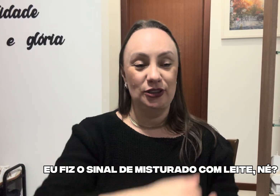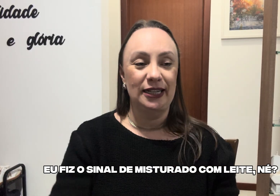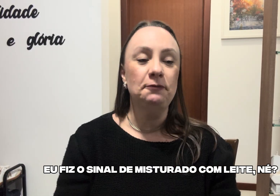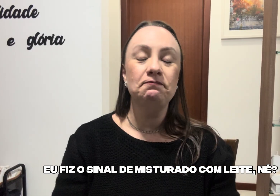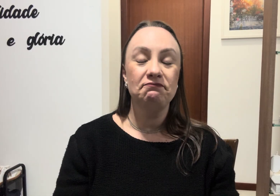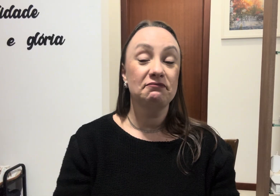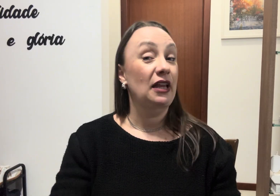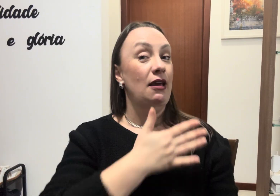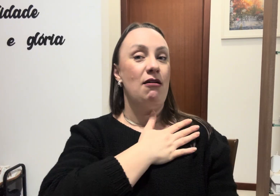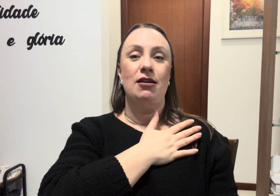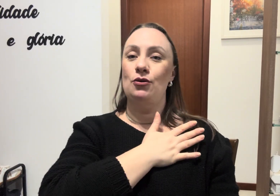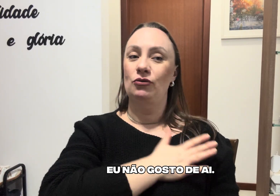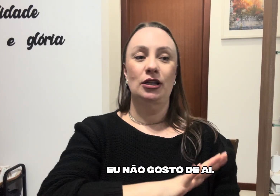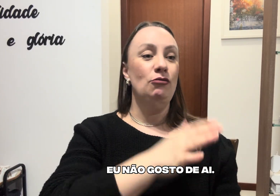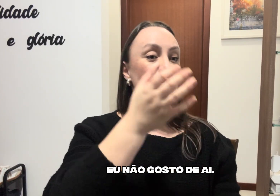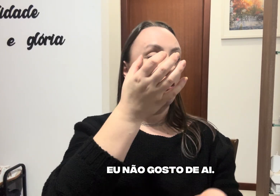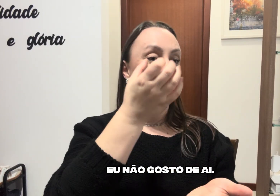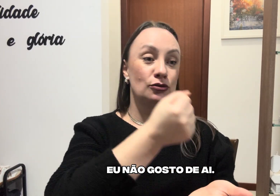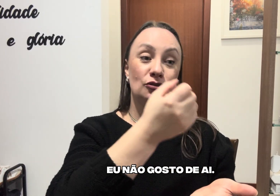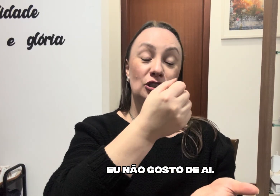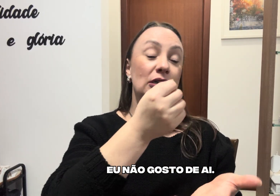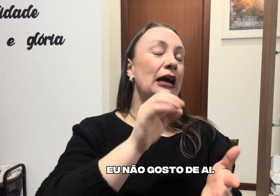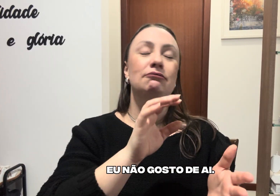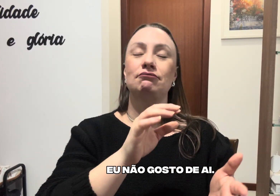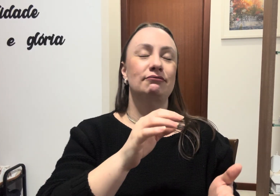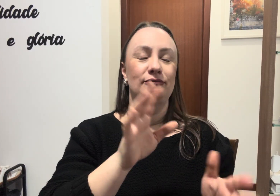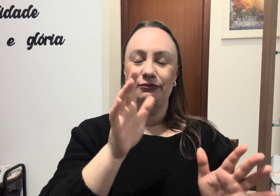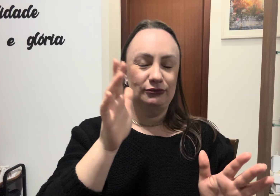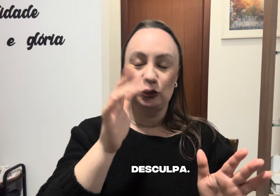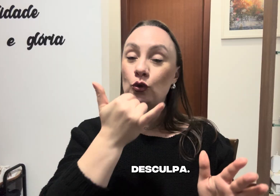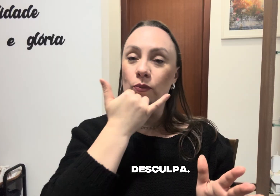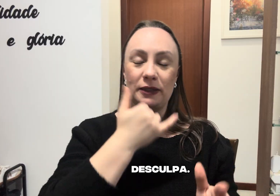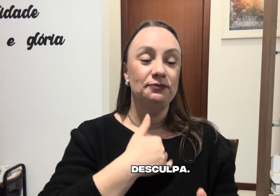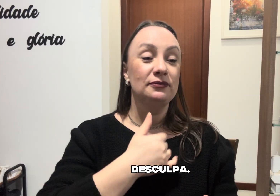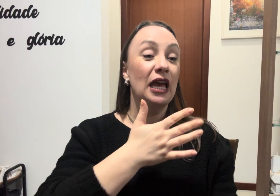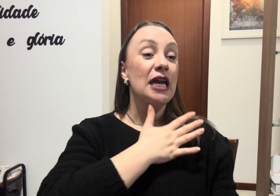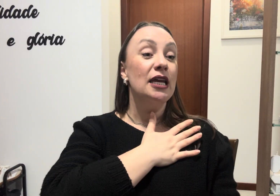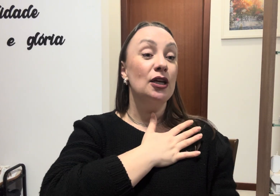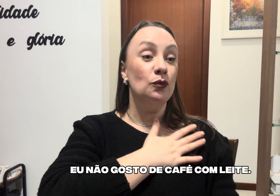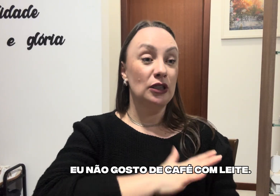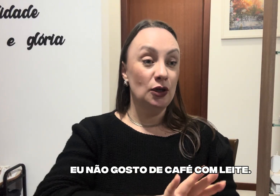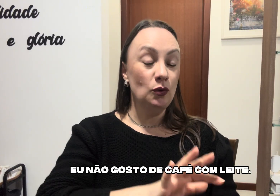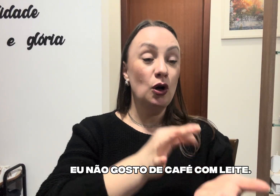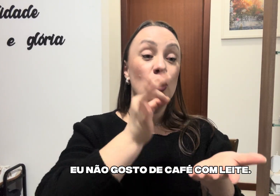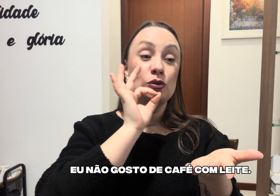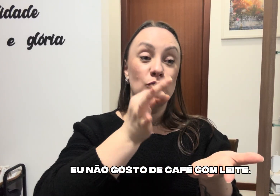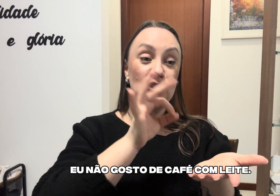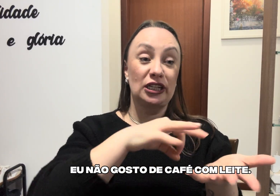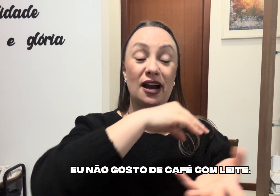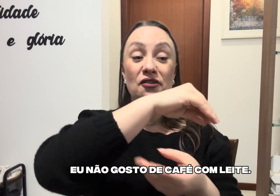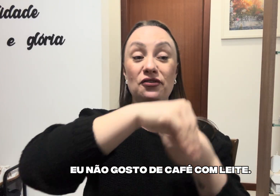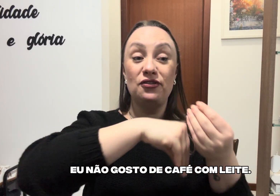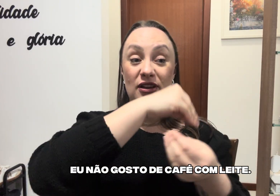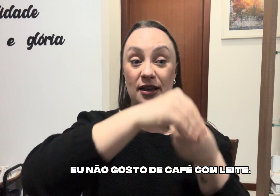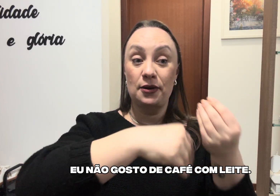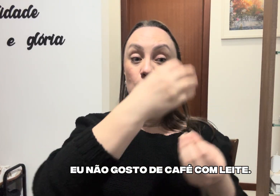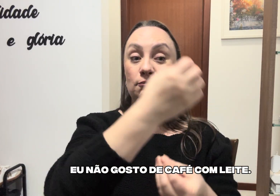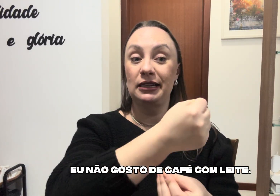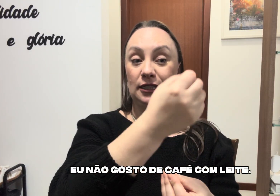né? Eu não gosto de... Ai, desculpa. Eu não gosto de café com